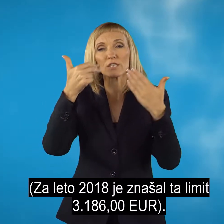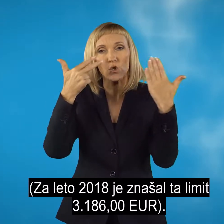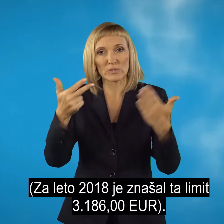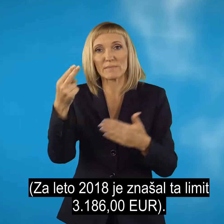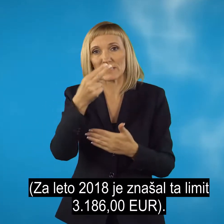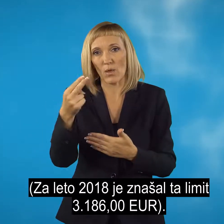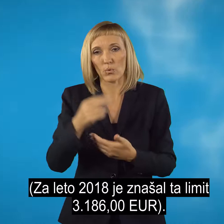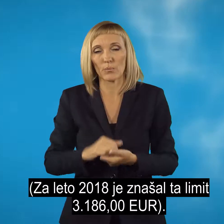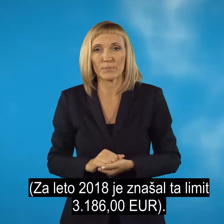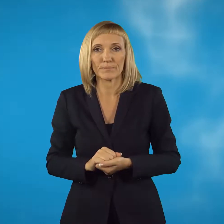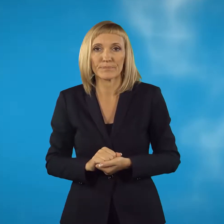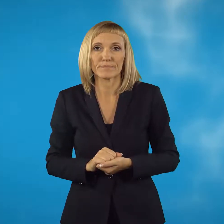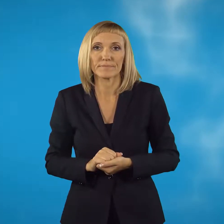3186 evrov.